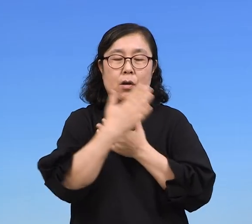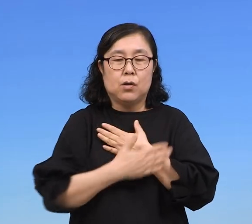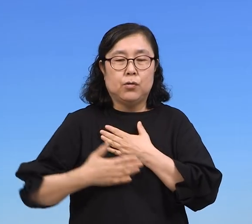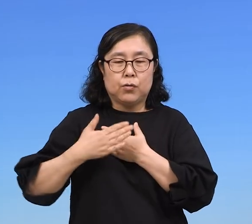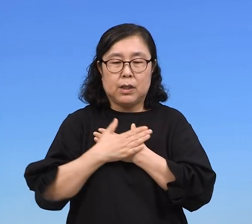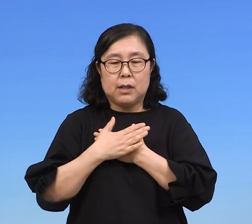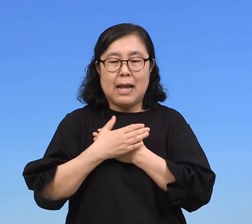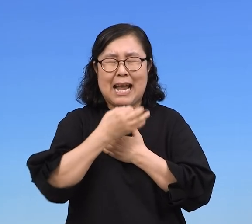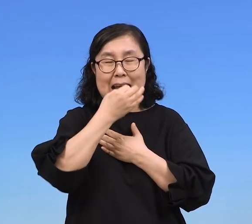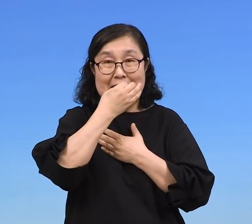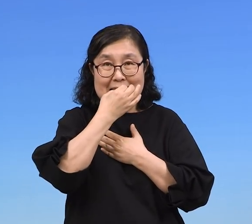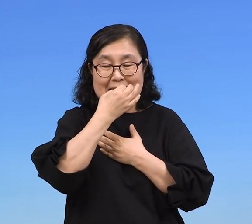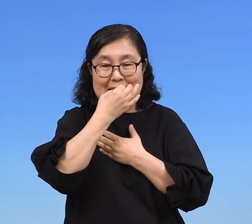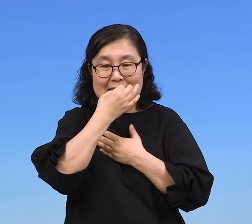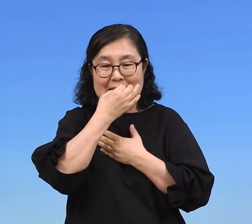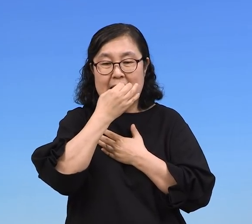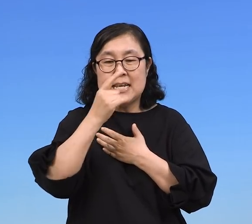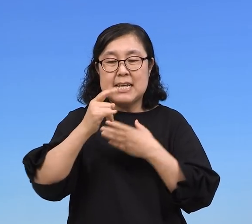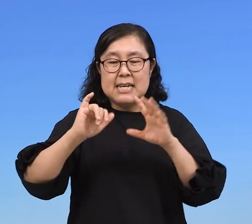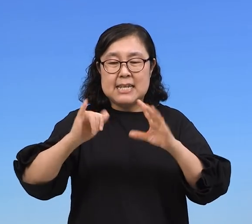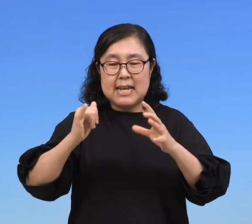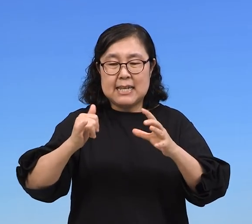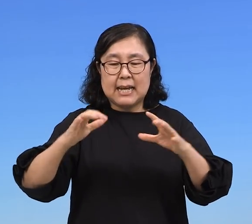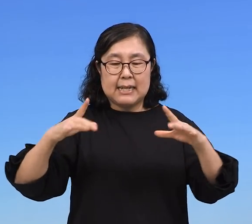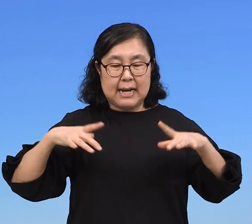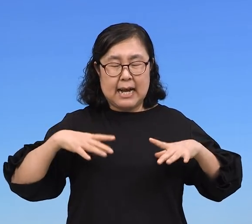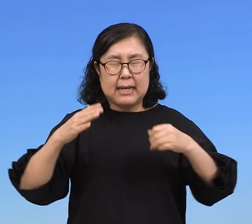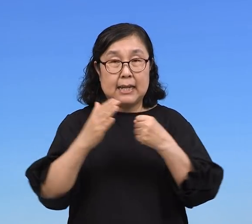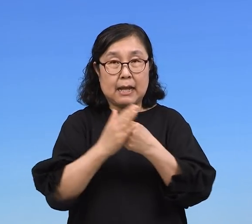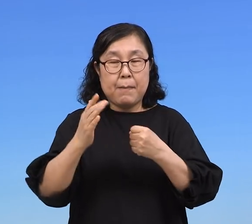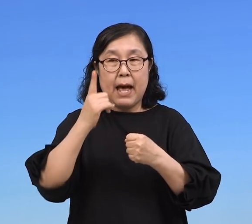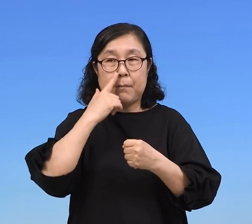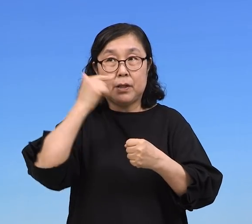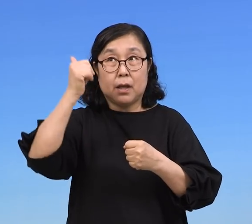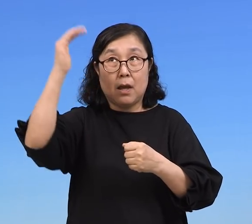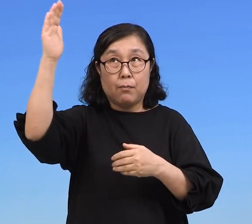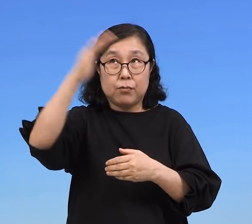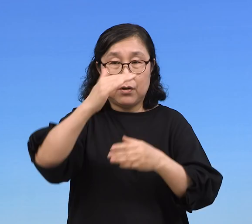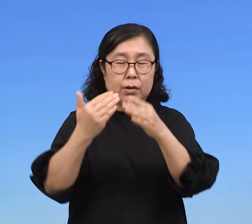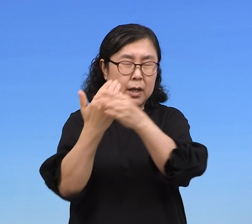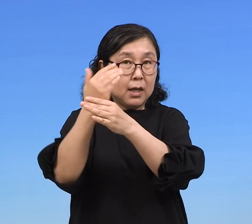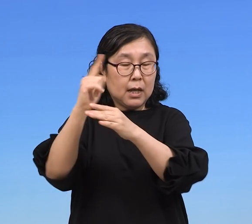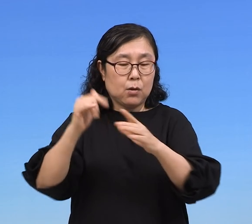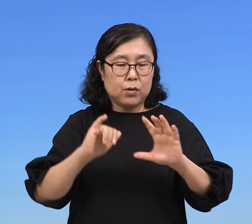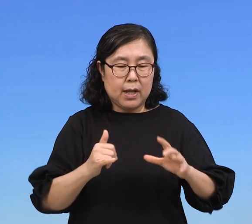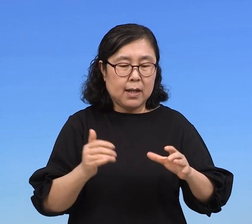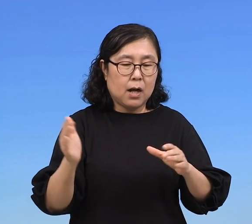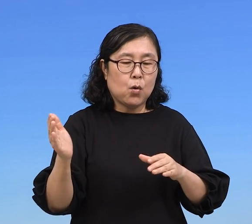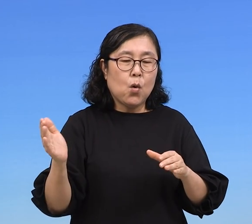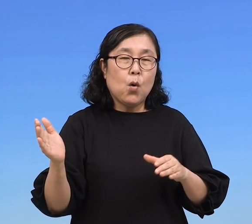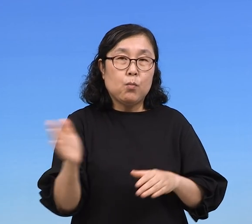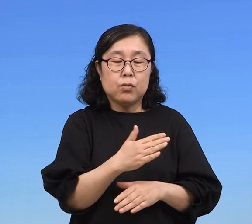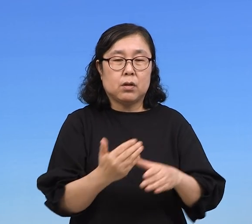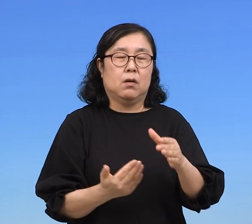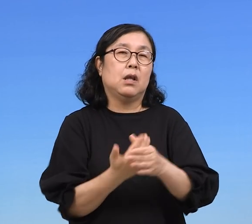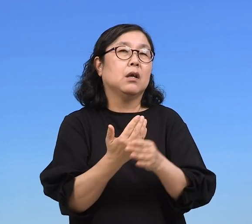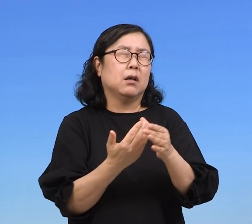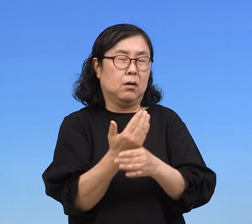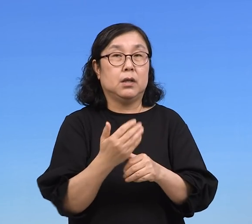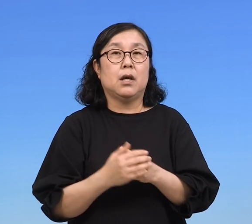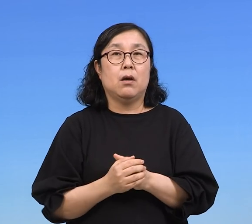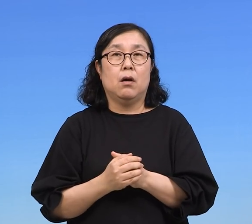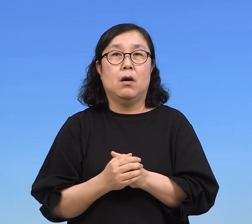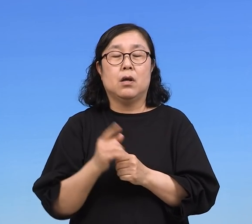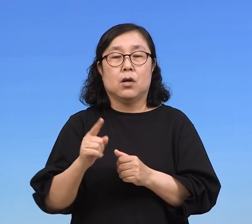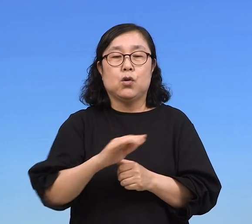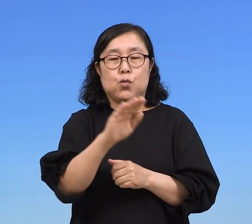육신의 정욕과 안목의 정욕과 이생의 자랑이니 다 아버지께로부터 온 것이 아니요 세상으로부터 온 것이라. 이게 우리